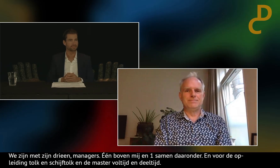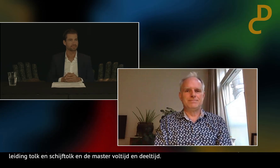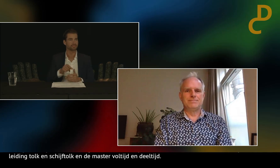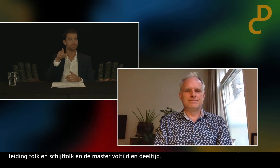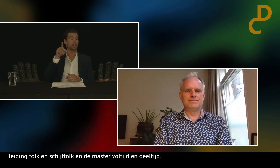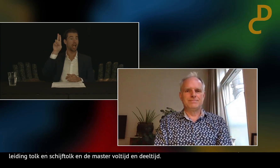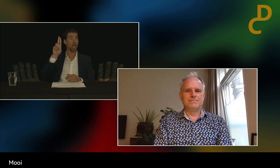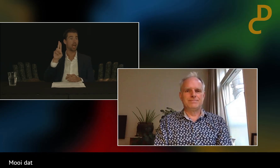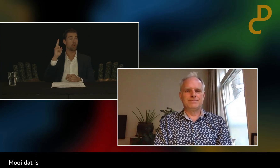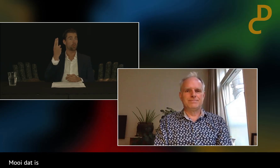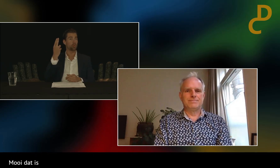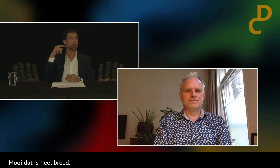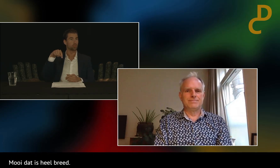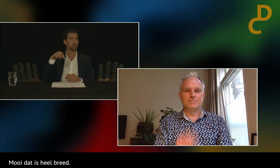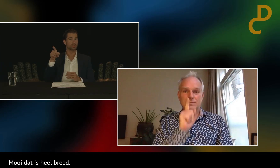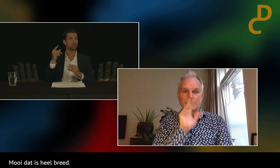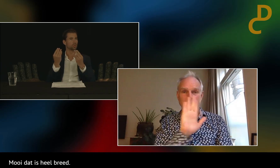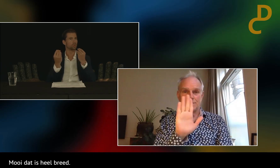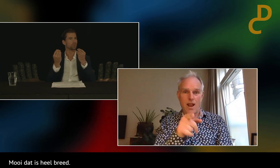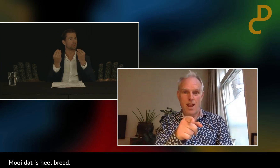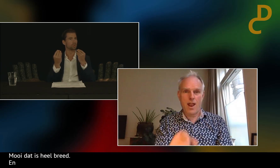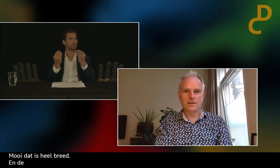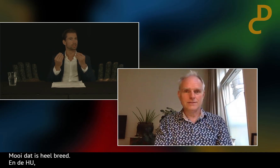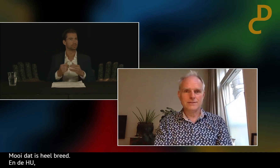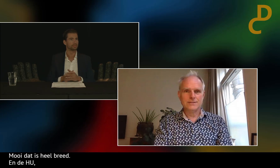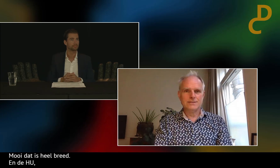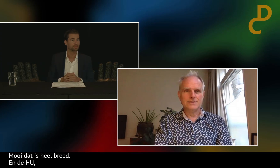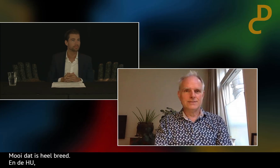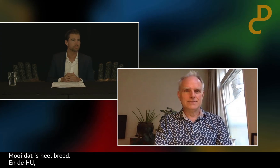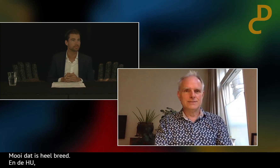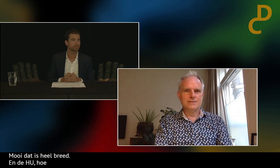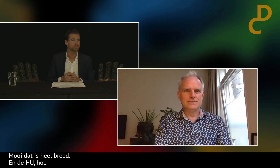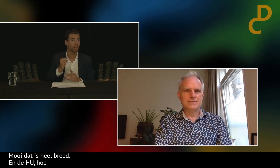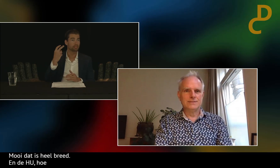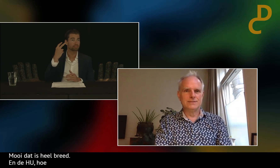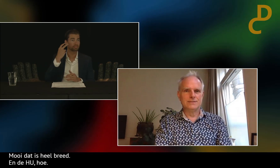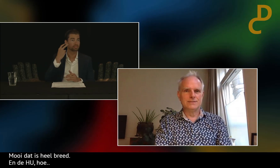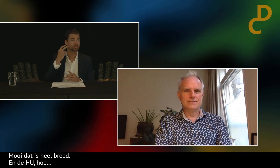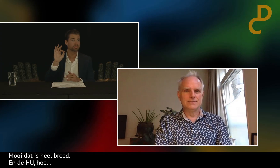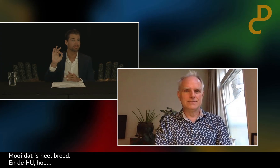breed. En de HU, hoe gaat Sorry, je beeld was even stil. Oh, kan je me